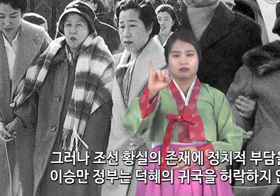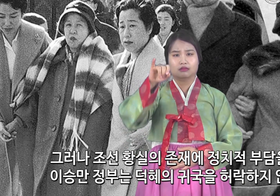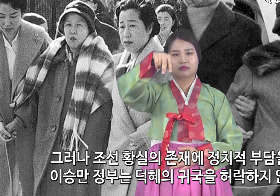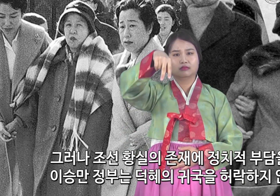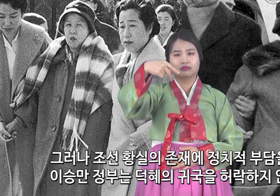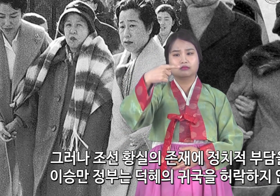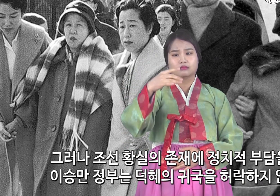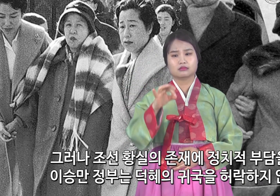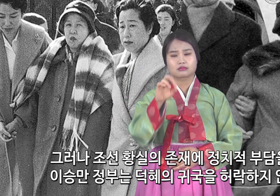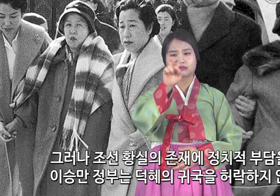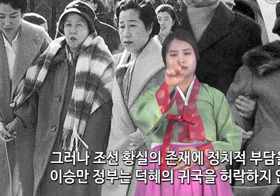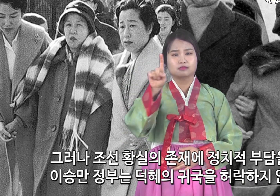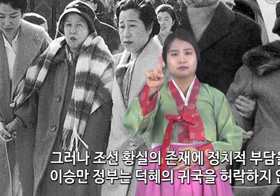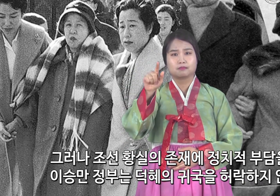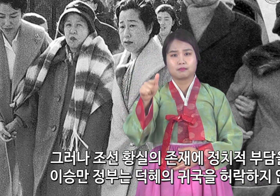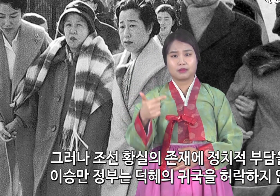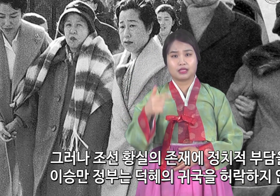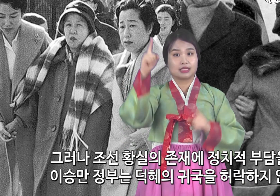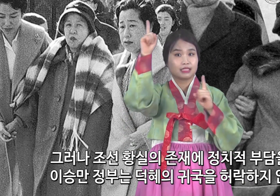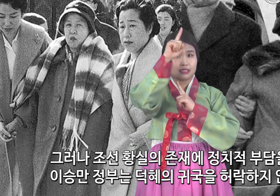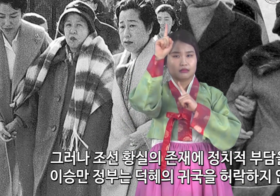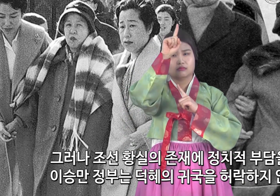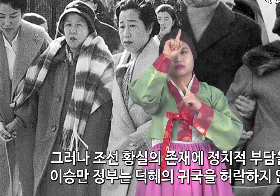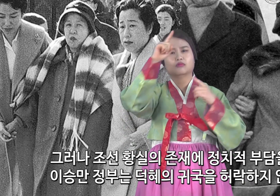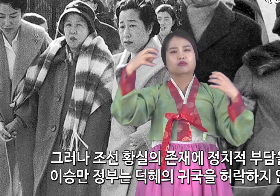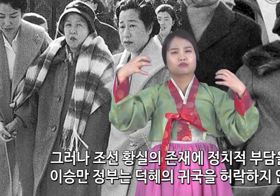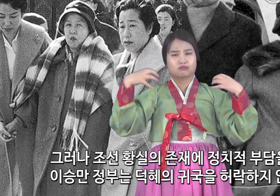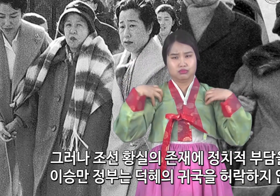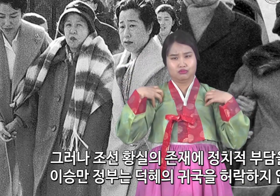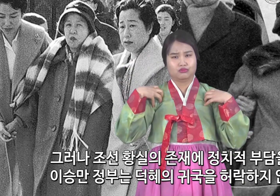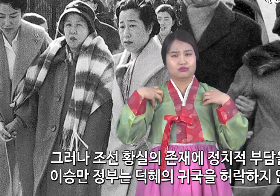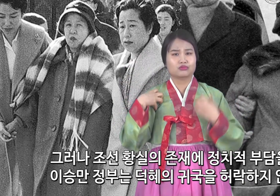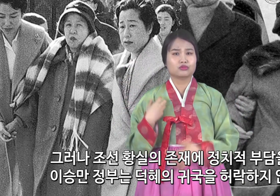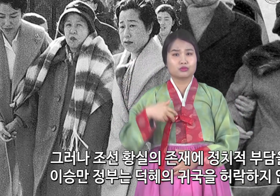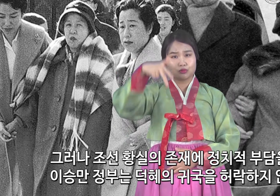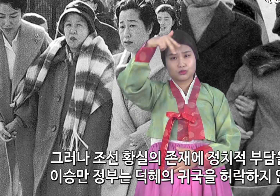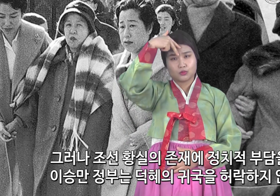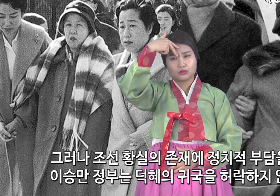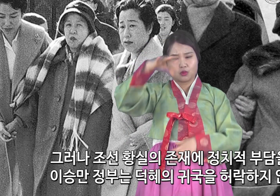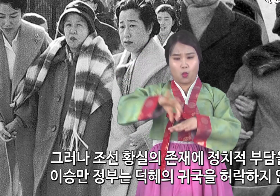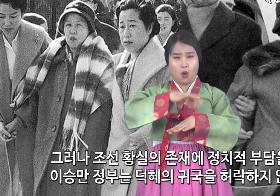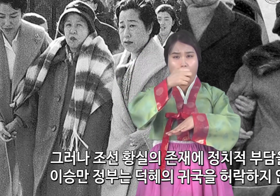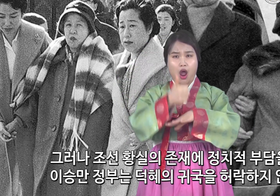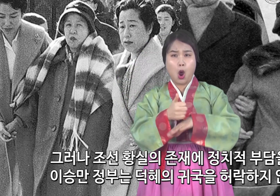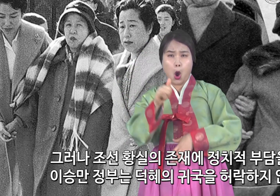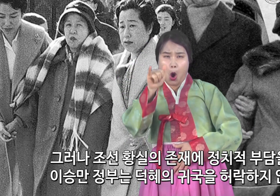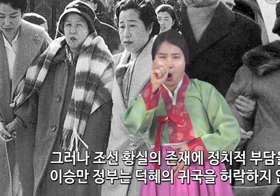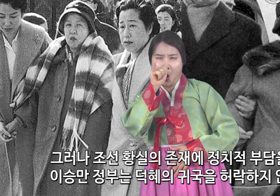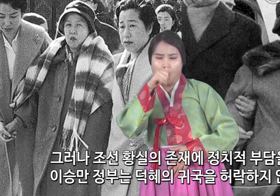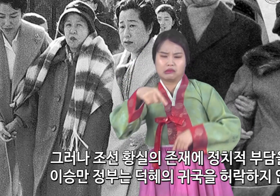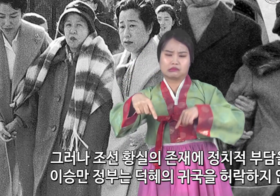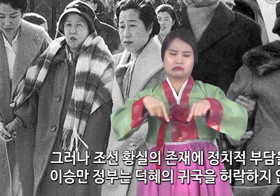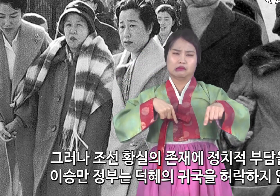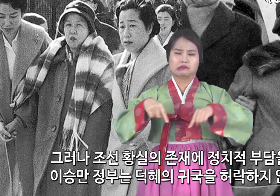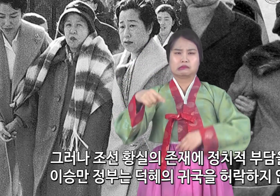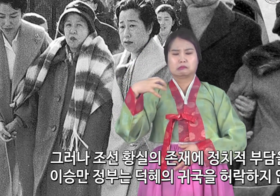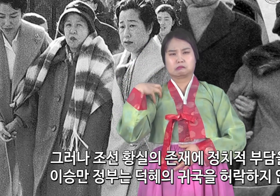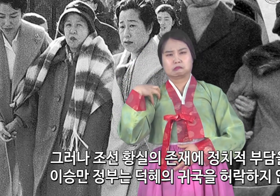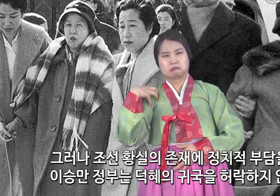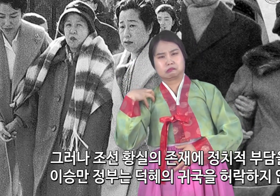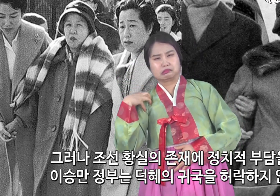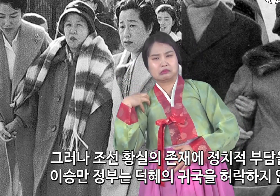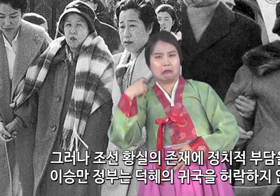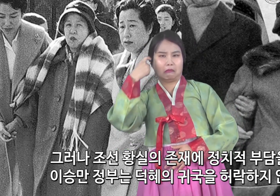그러나 조선 황실의 존재에 정치적 부담을 느낀 이승만 정부는 덕혜의 귀국을